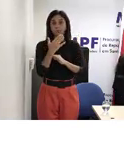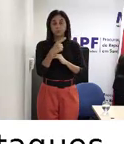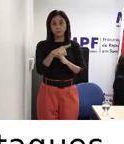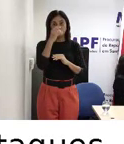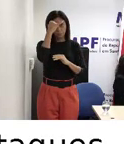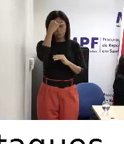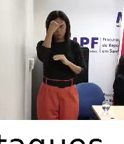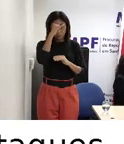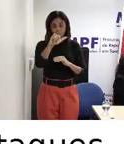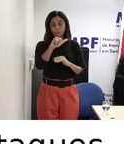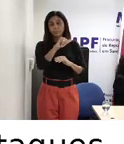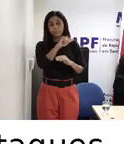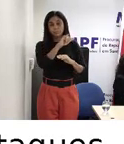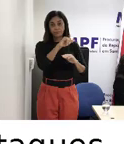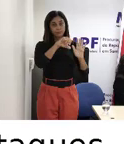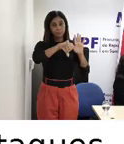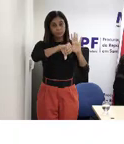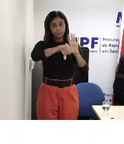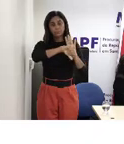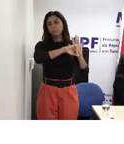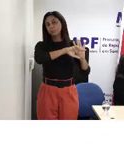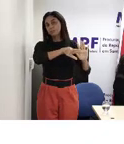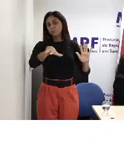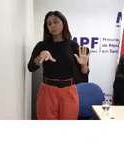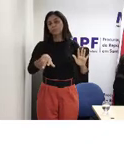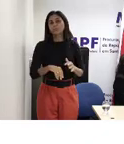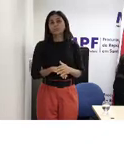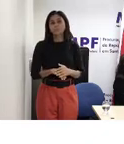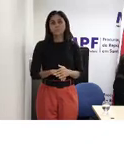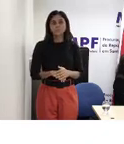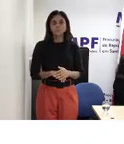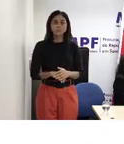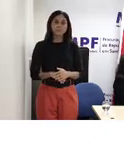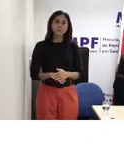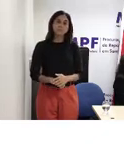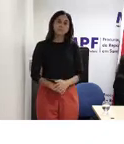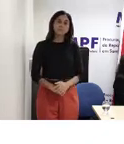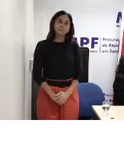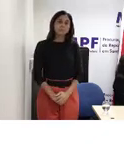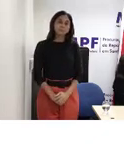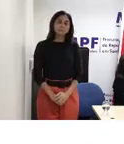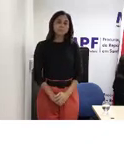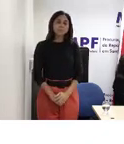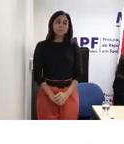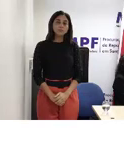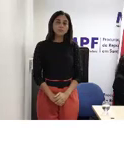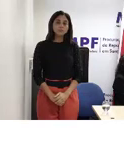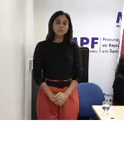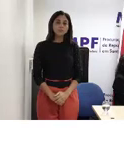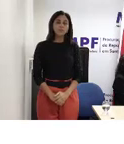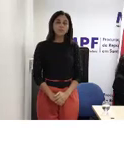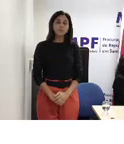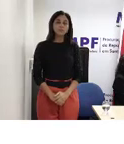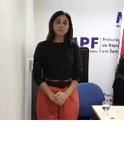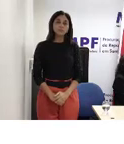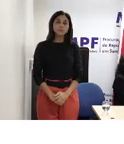aqui sim só um detalhe sen V gentileza só um detalhe esses crimes eles estão está havendo uma